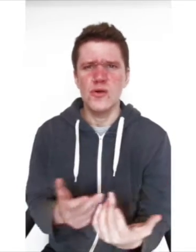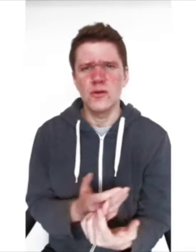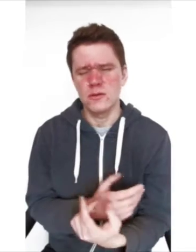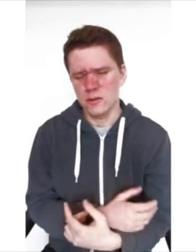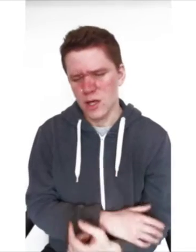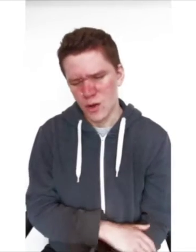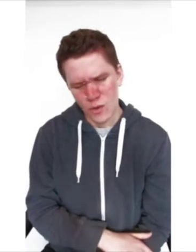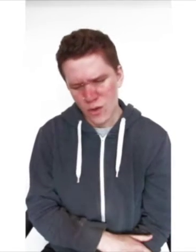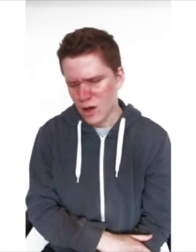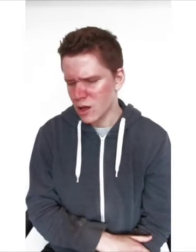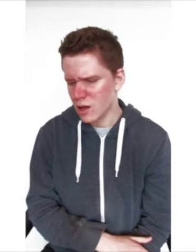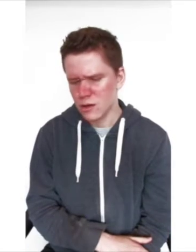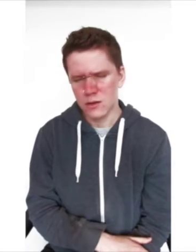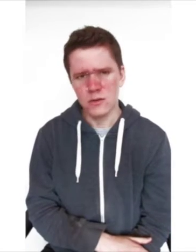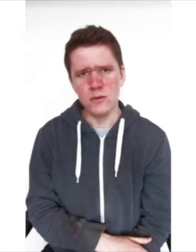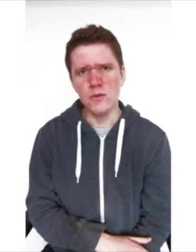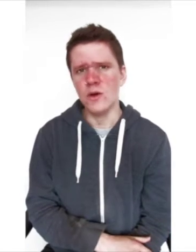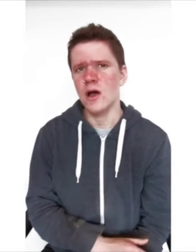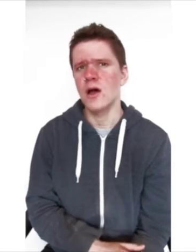tribù.